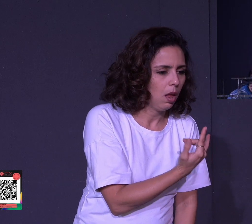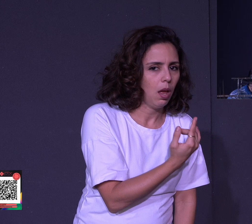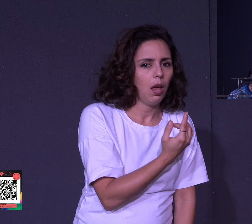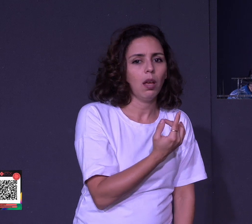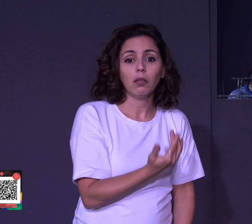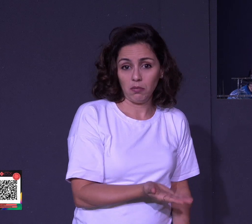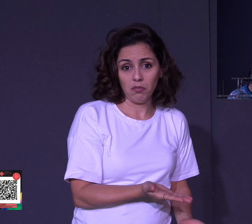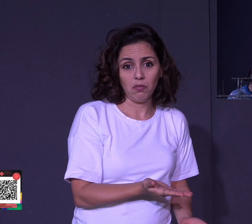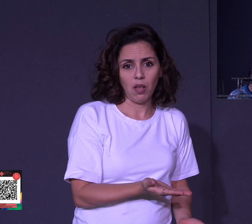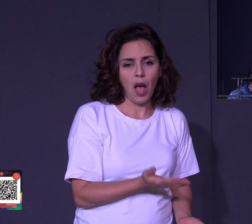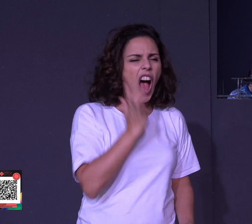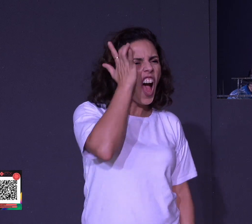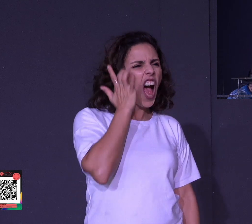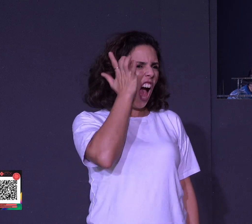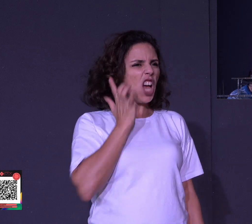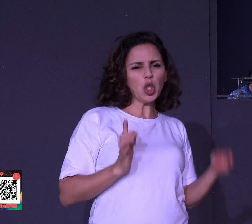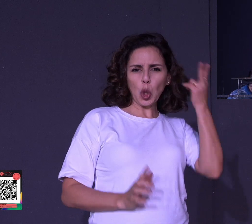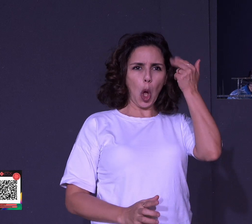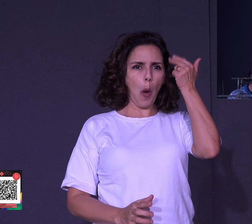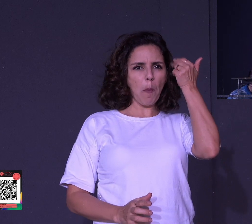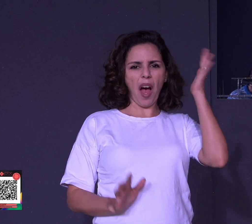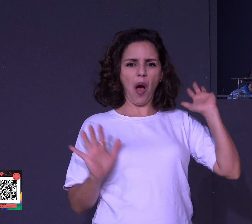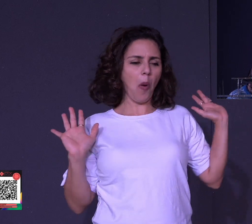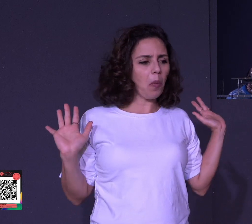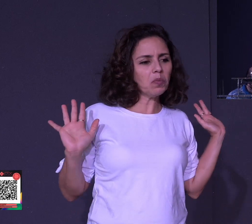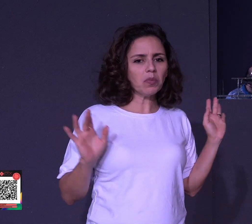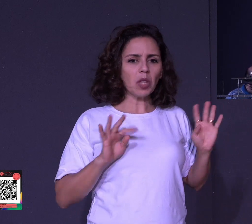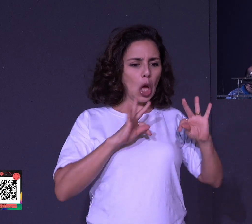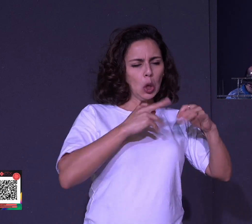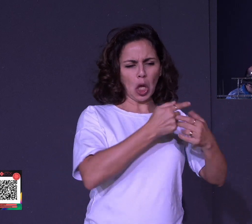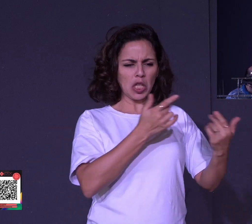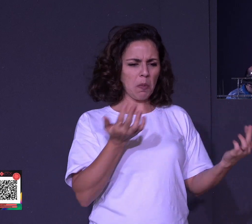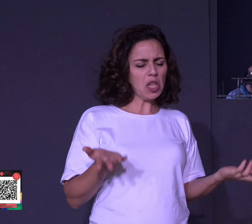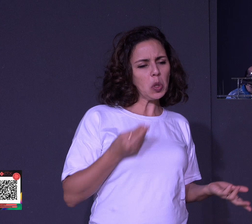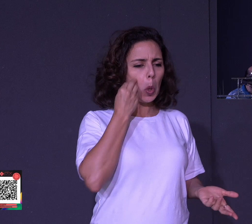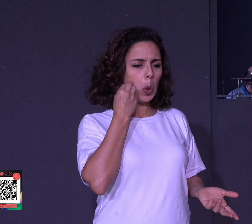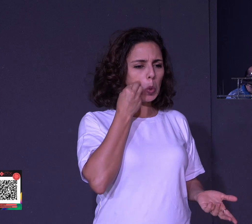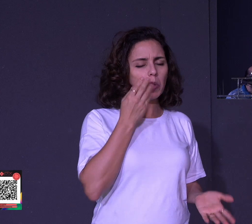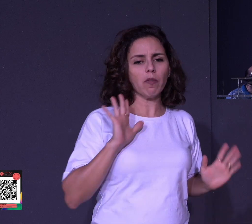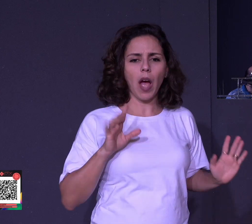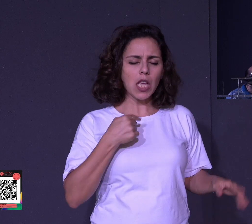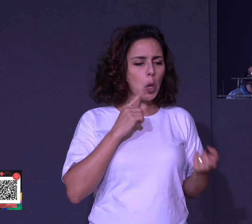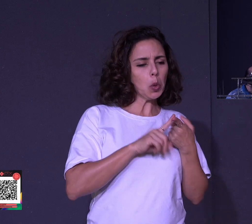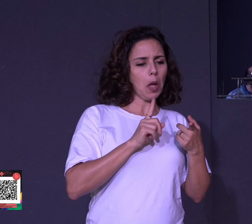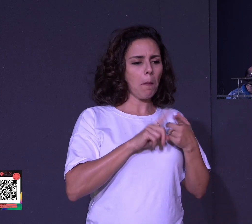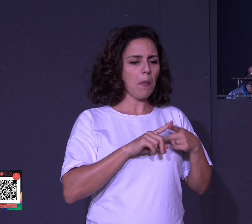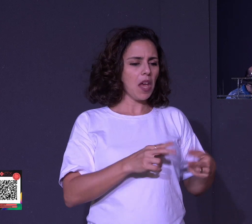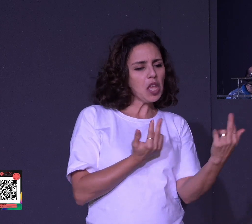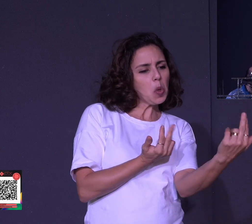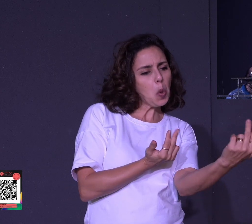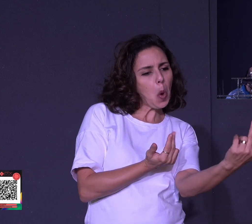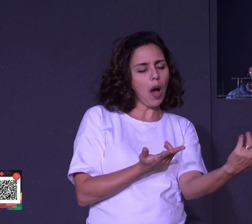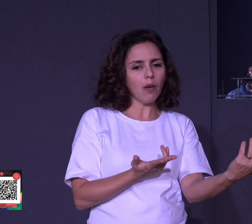assim mesmo, todo mundo faz. Tem jeito não. Quem disse? A palavra de Deus permanece